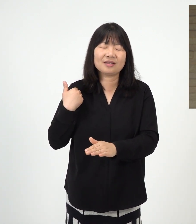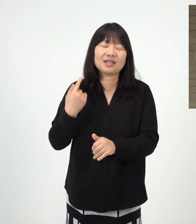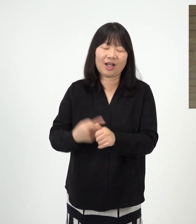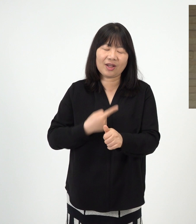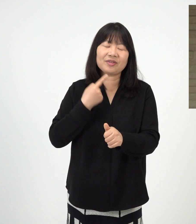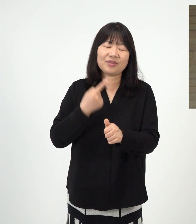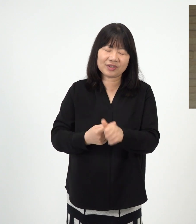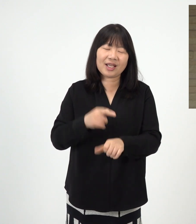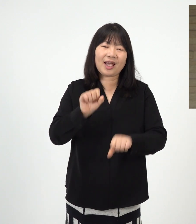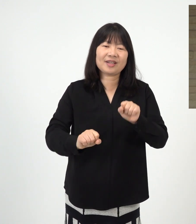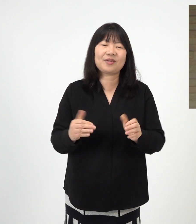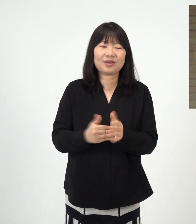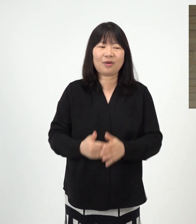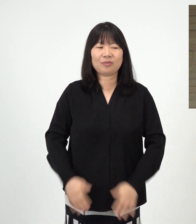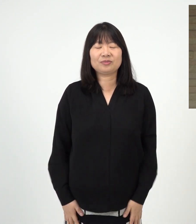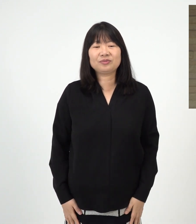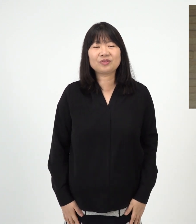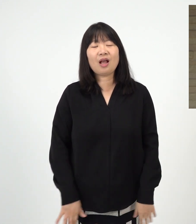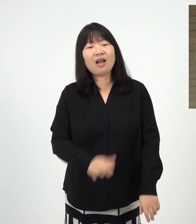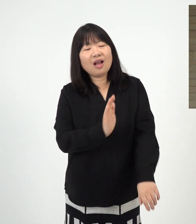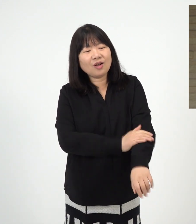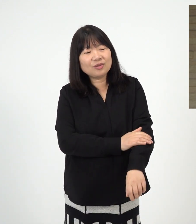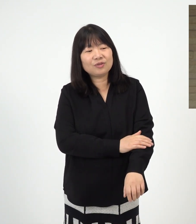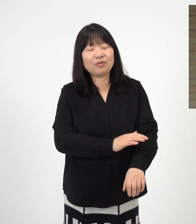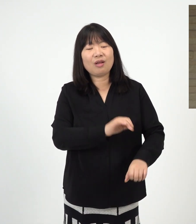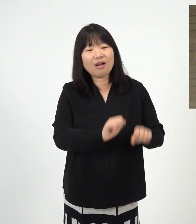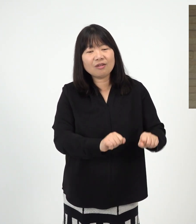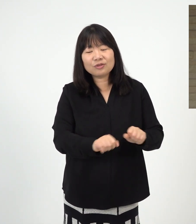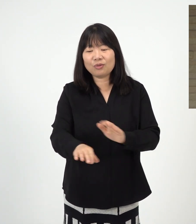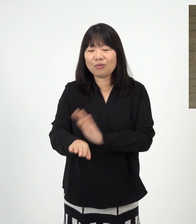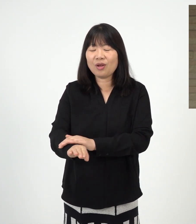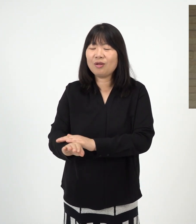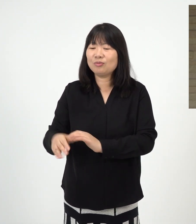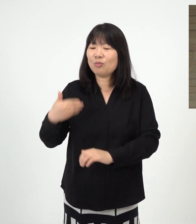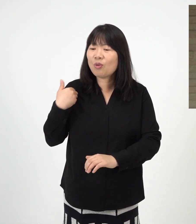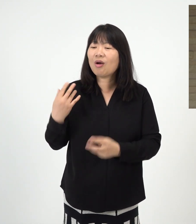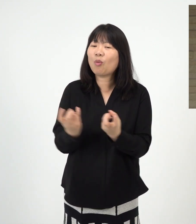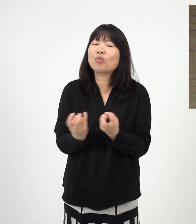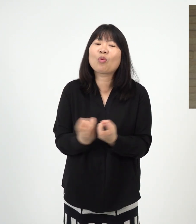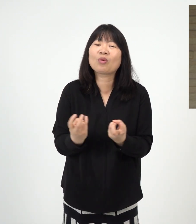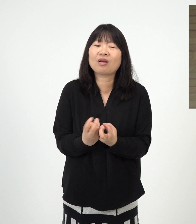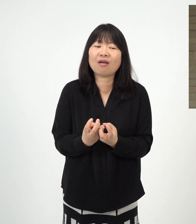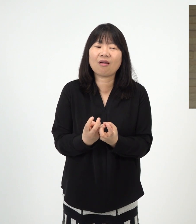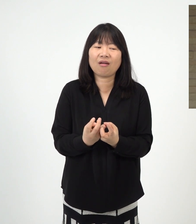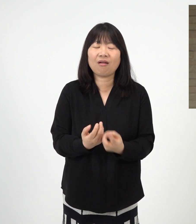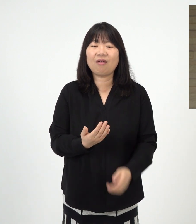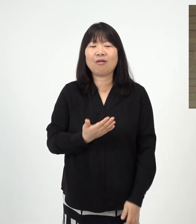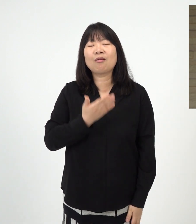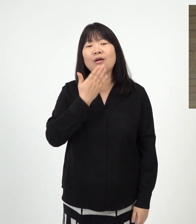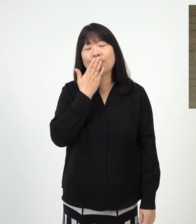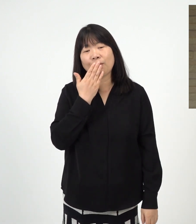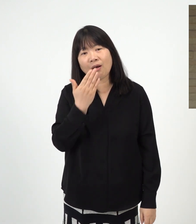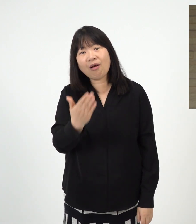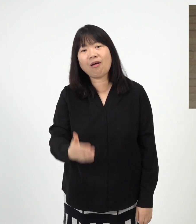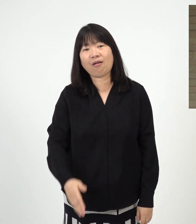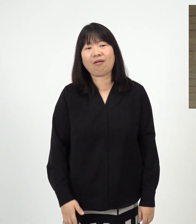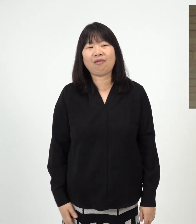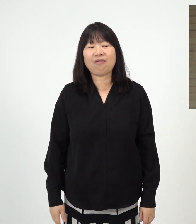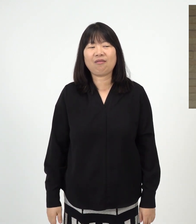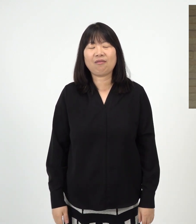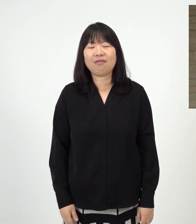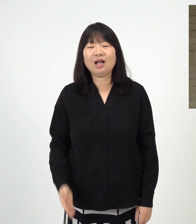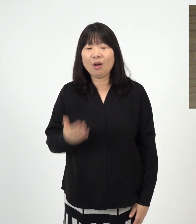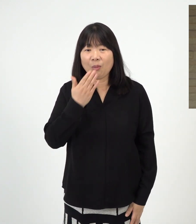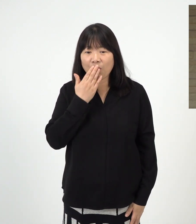그러니까 왼손이 하는 일을 어떻게 오른손이 모르게 해요? 그런데 그게 가능하네요. 여기